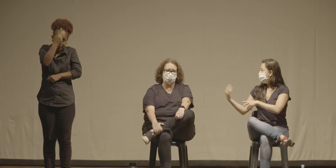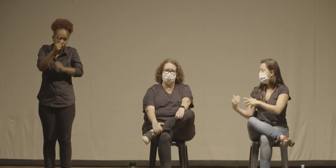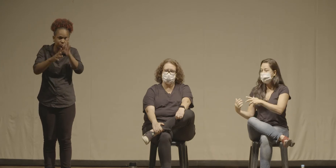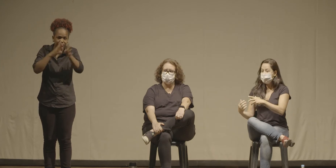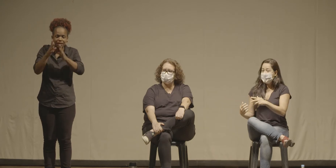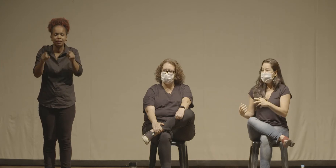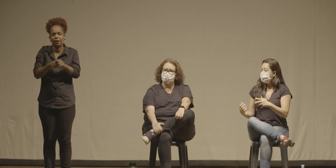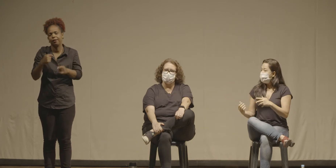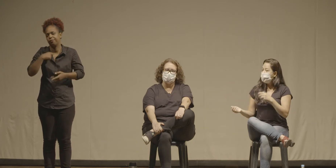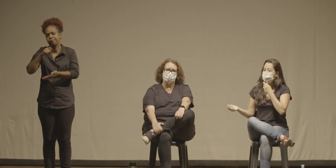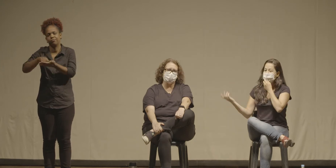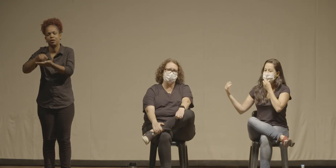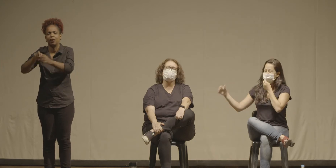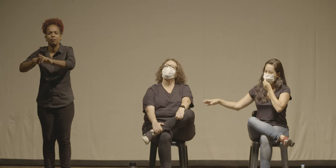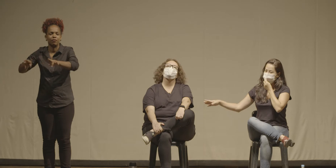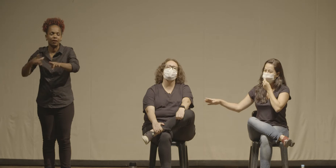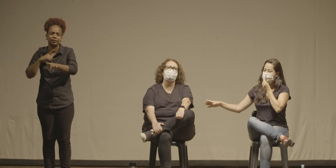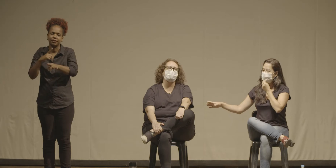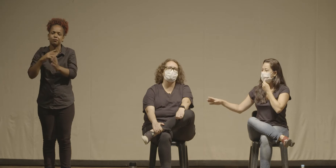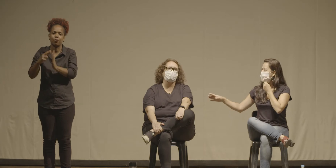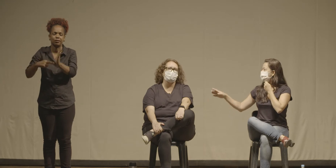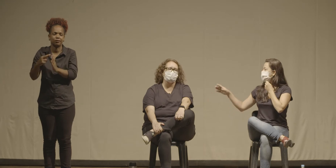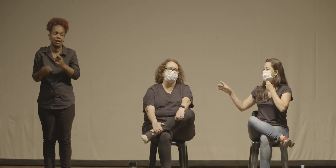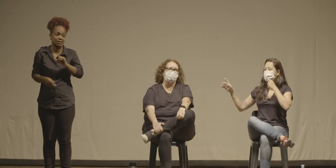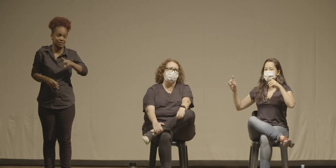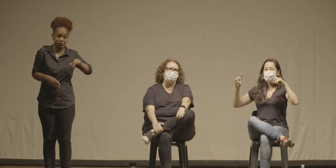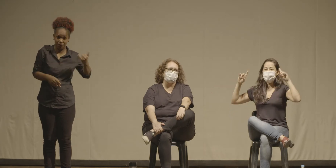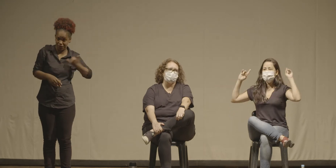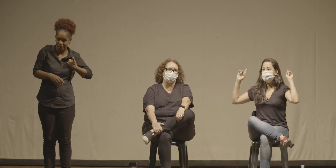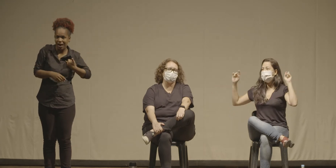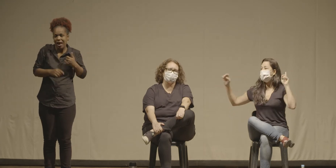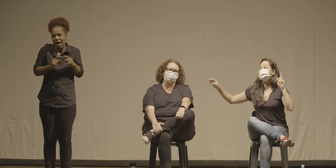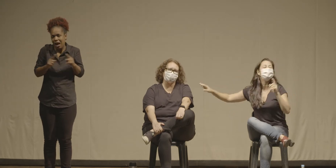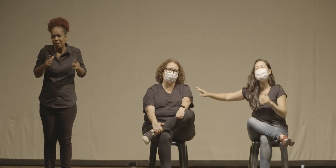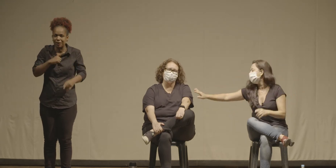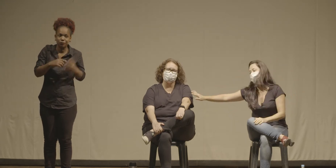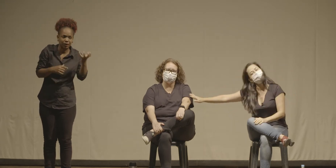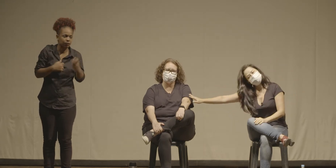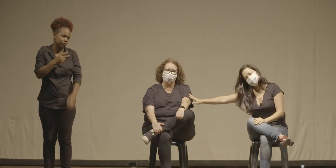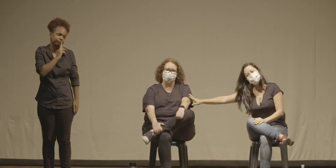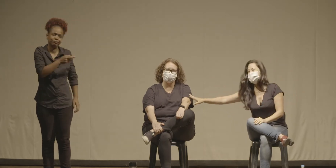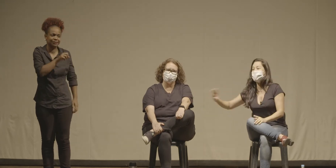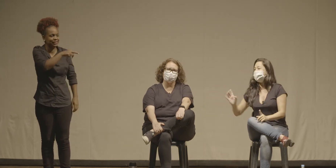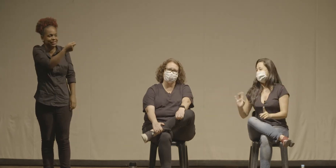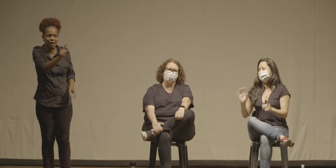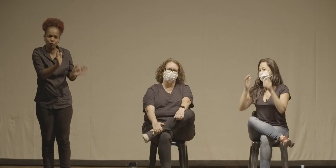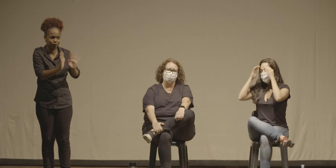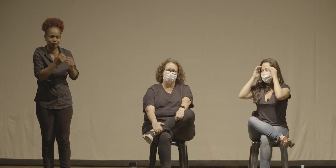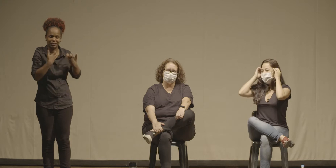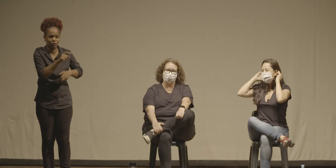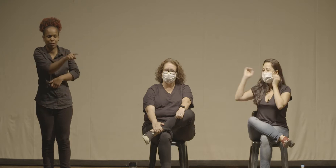dirijo, roteirizo. Então, quando a Silvia fala, mas eu gostaria de ter, eu falo, não